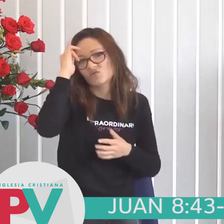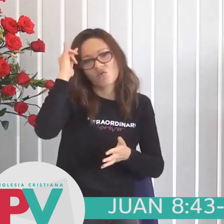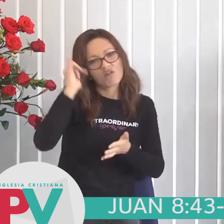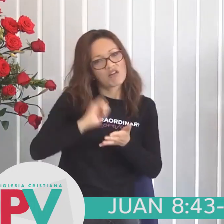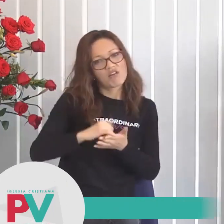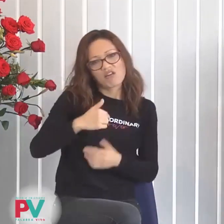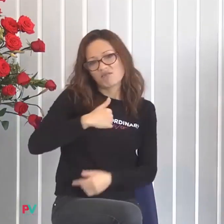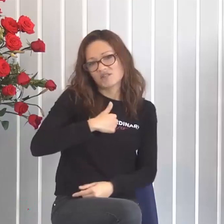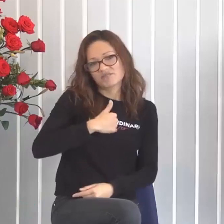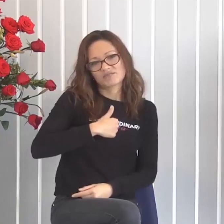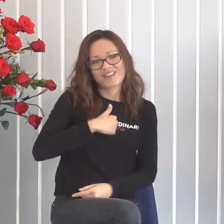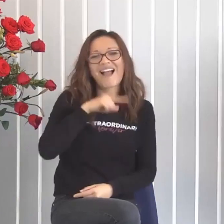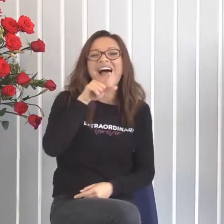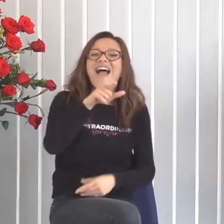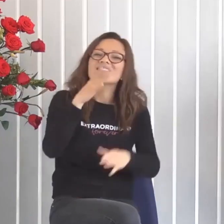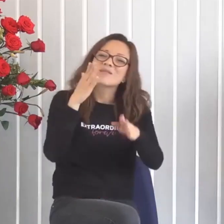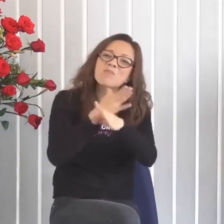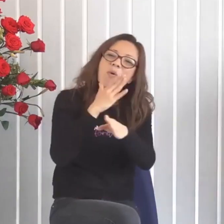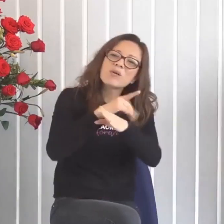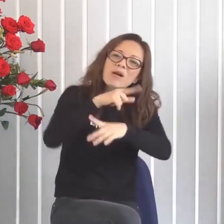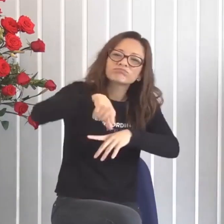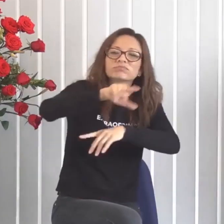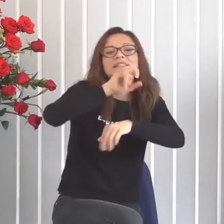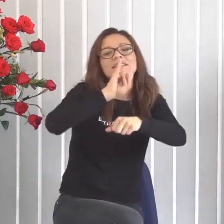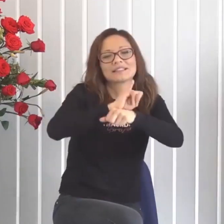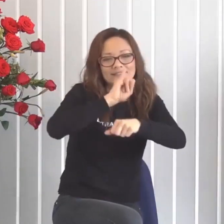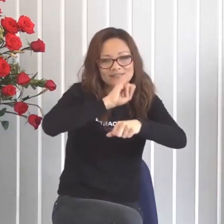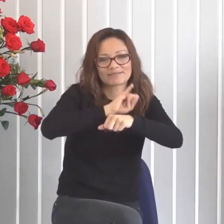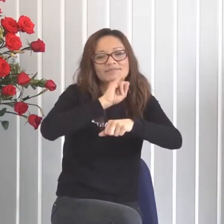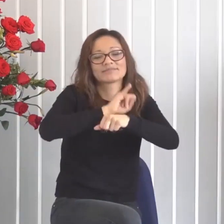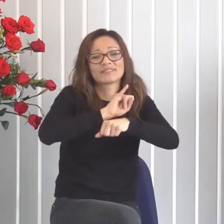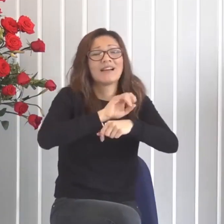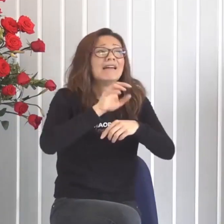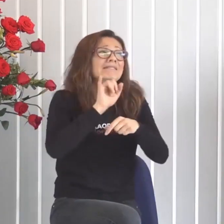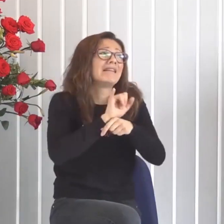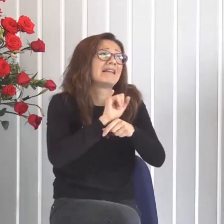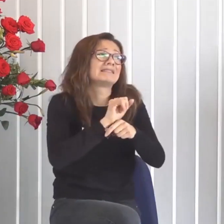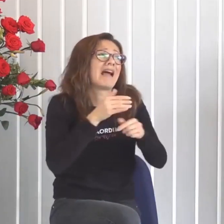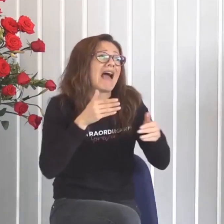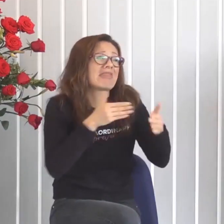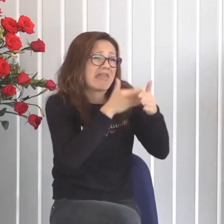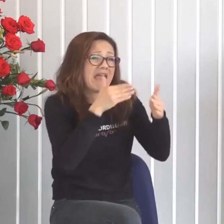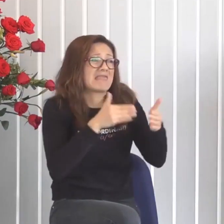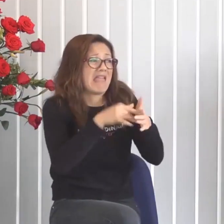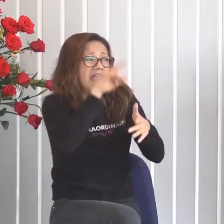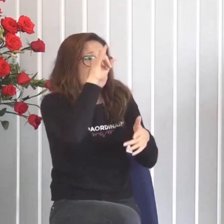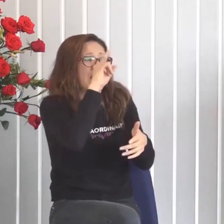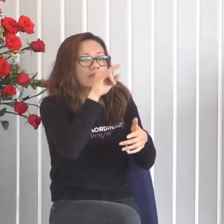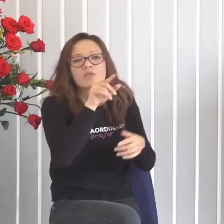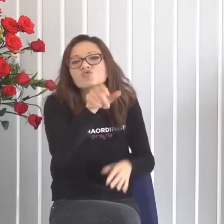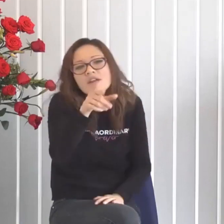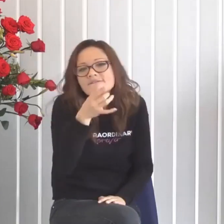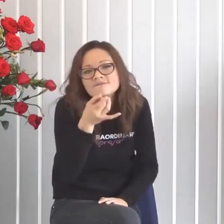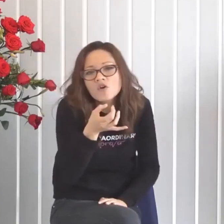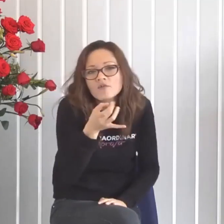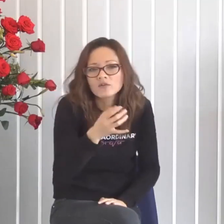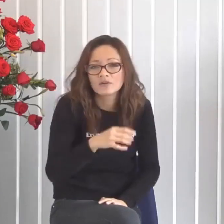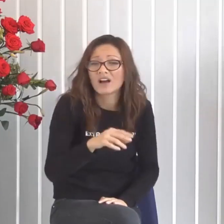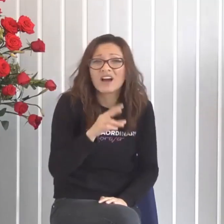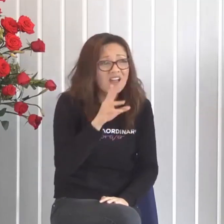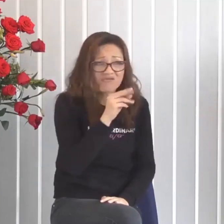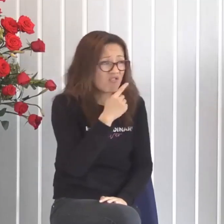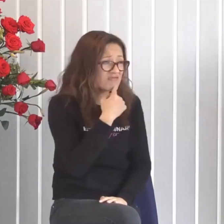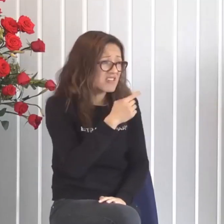me crees. ¿Entiende que es el problema de la iglesia? La iglesia está siendo atacada. No, usted está siendo bobo. No diga